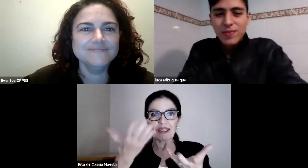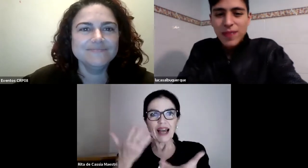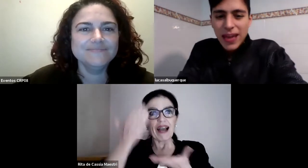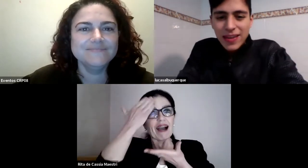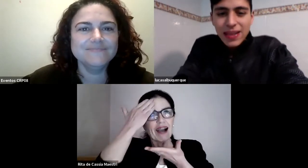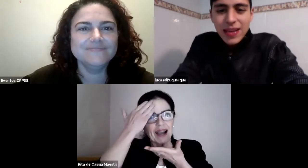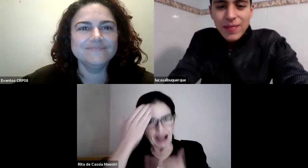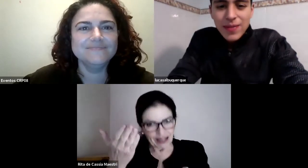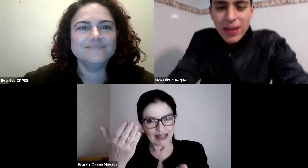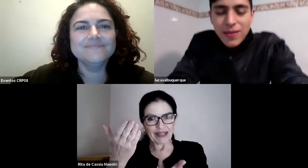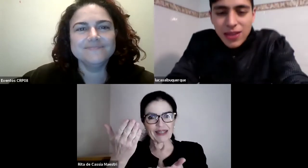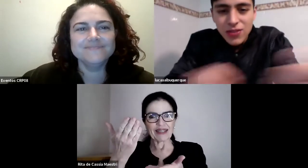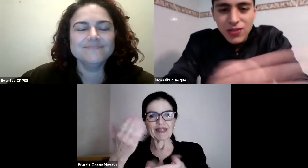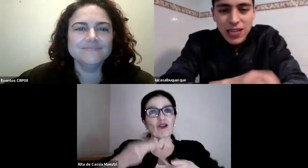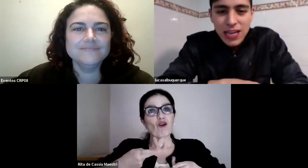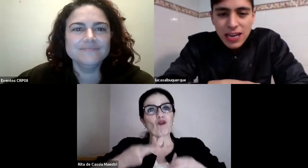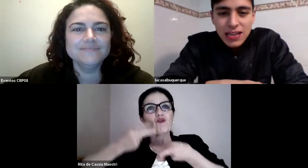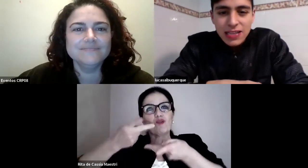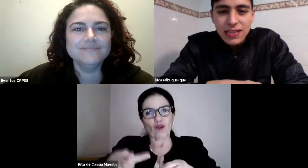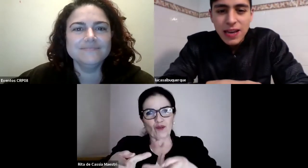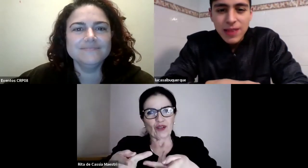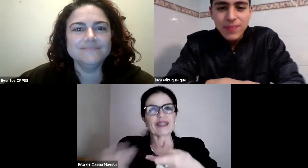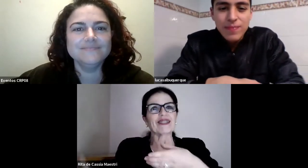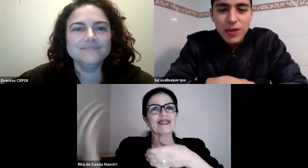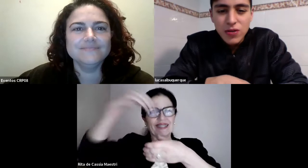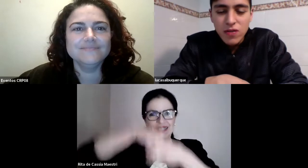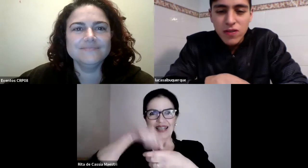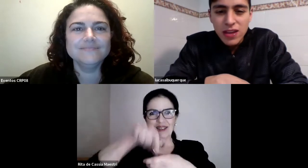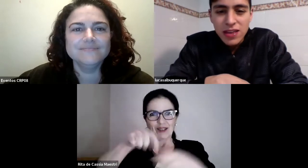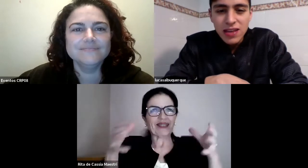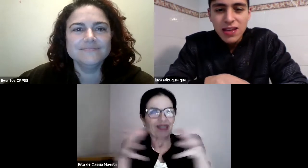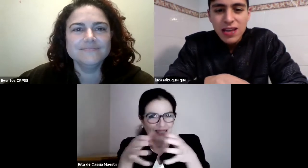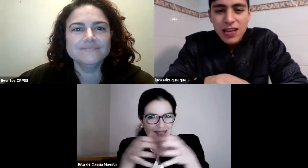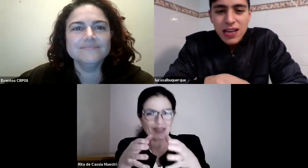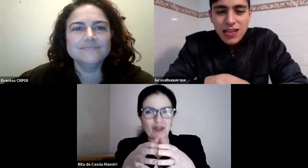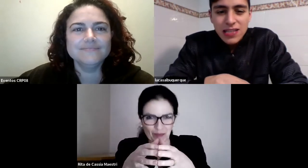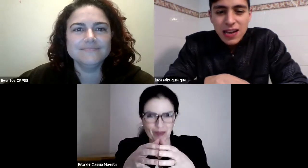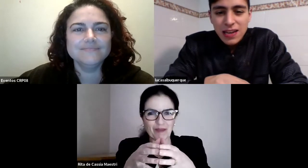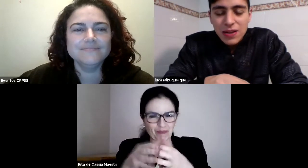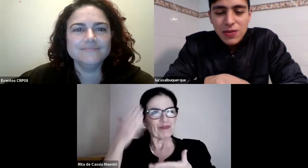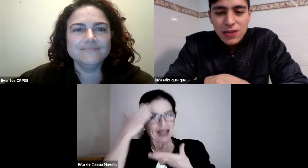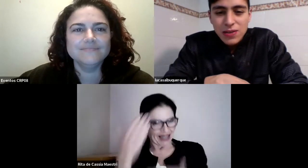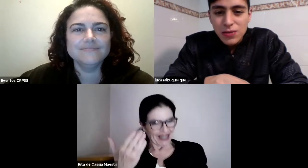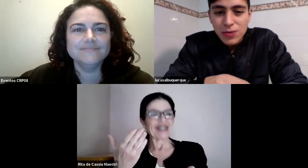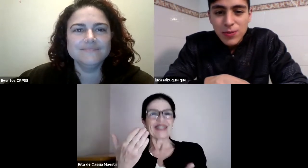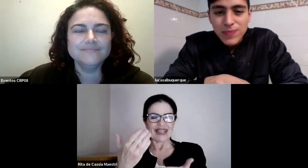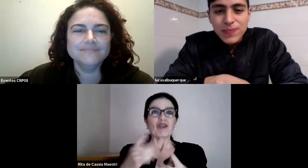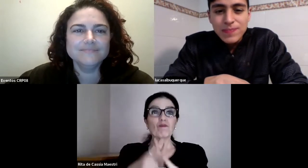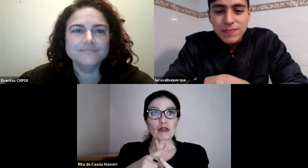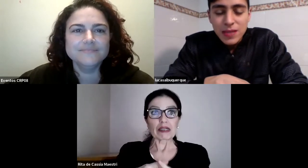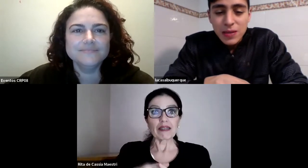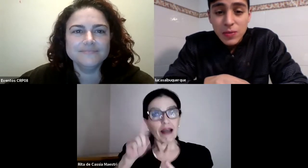Tudo bem? Primeiramente, eu gostaria de agradecer pelo convite de estar aqui com este